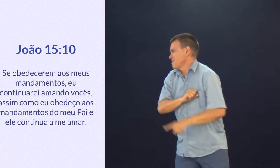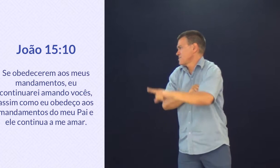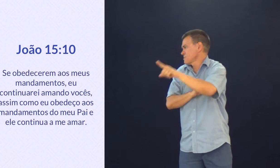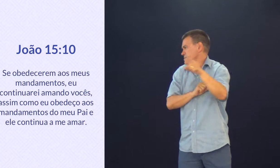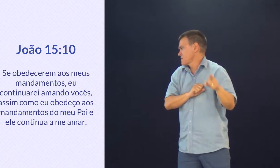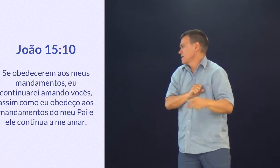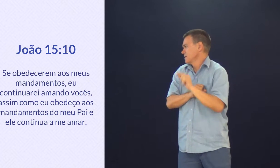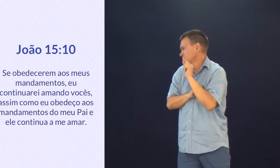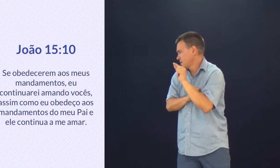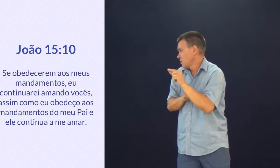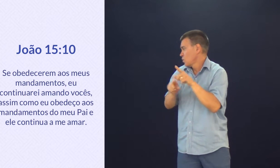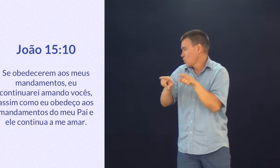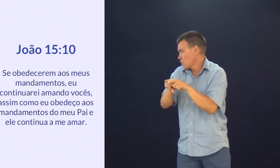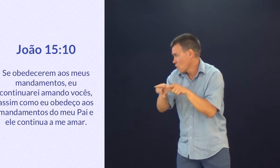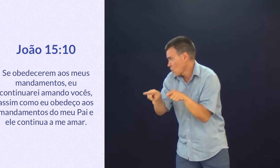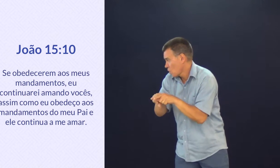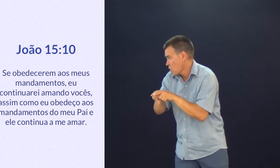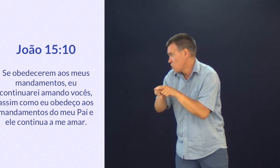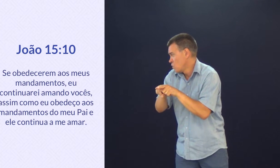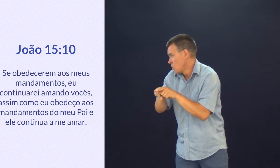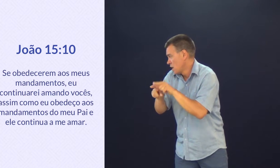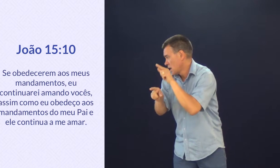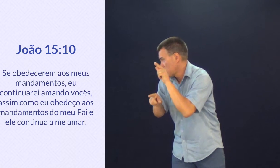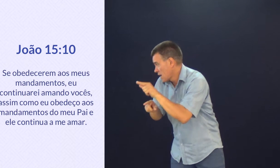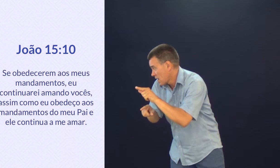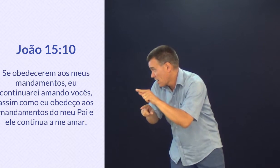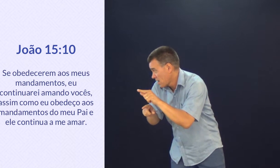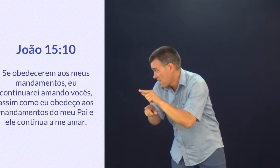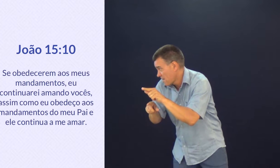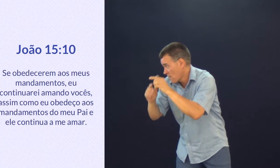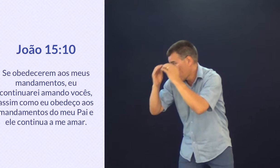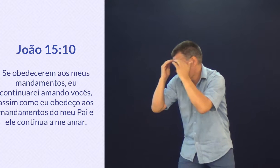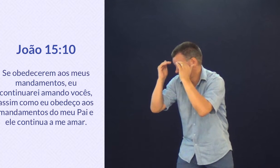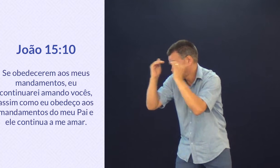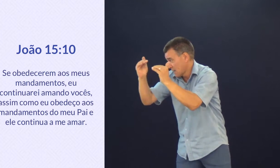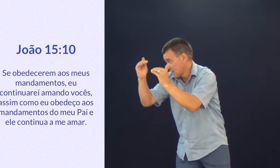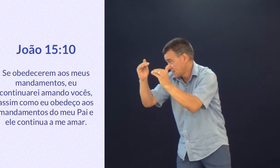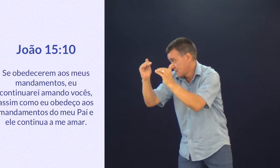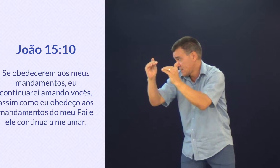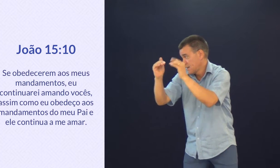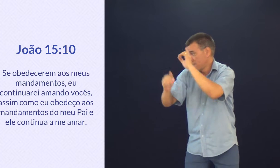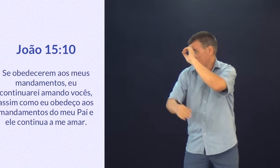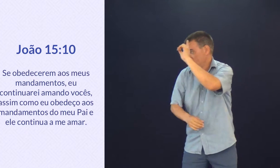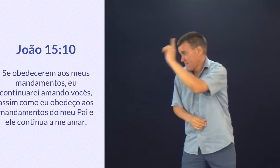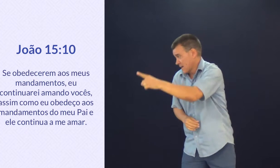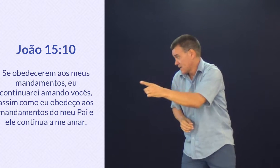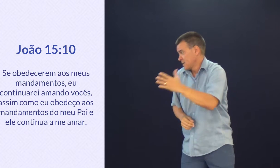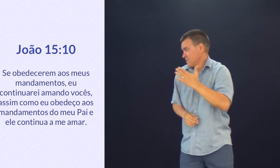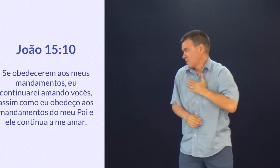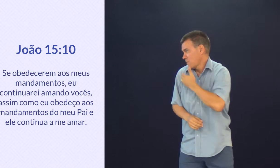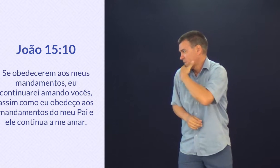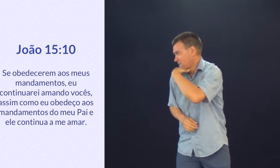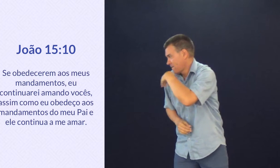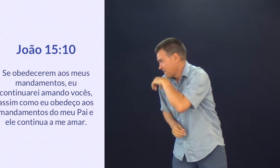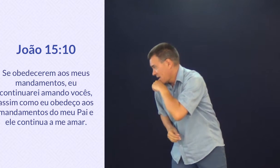vocês assim como eu obedeço aos mandamentos do meu pai